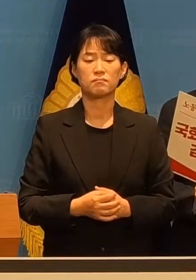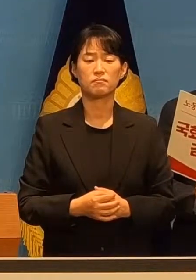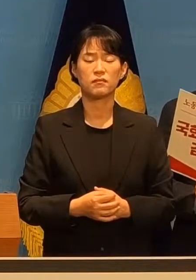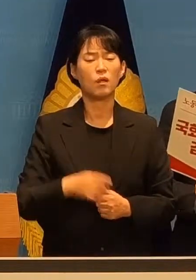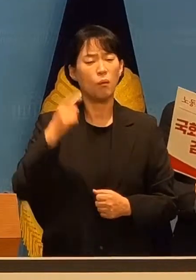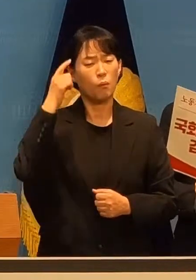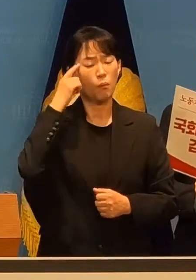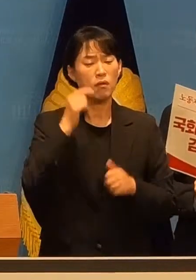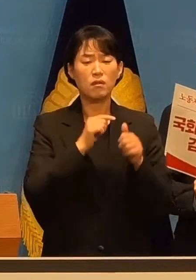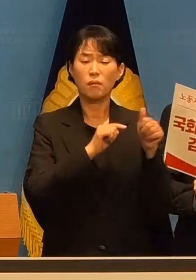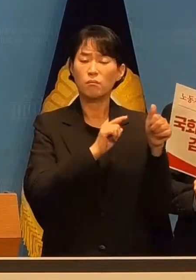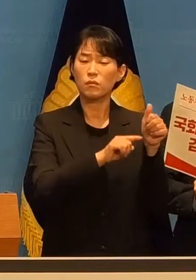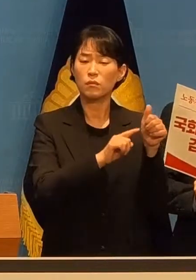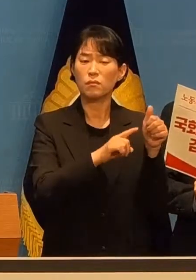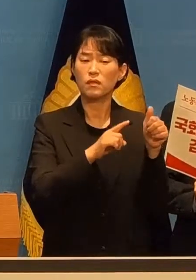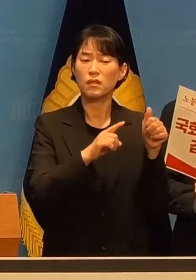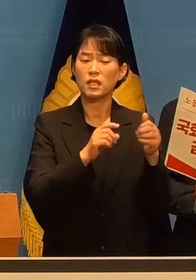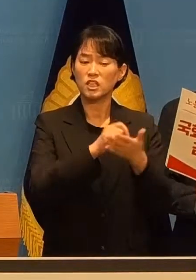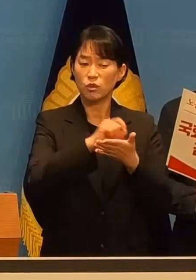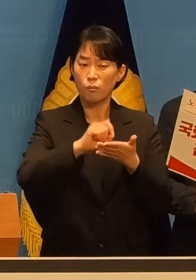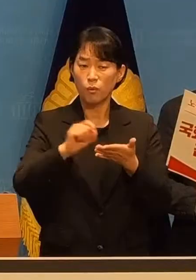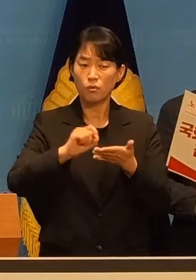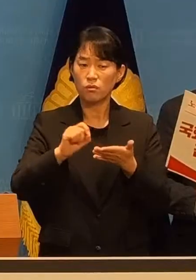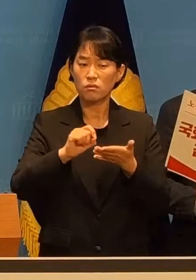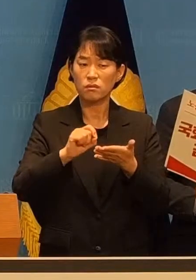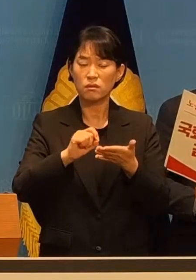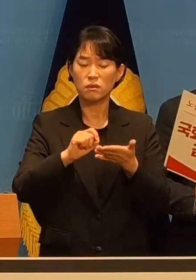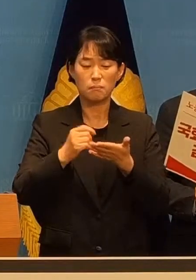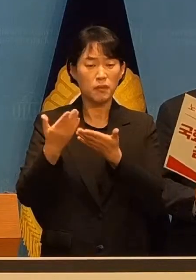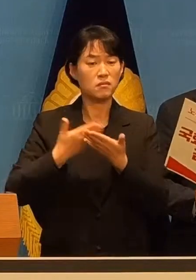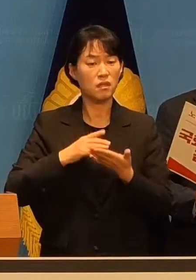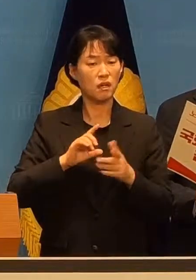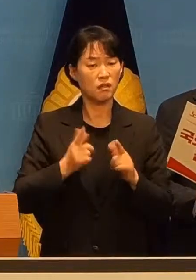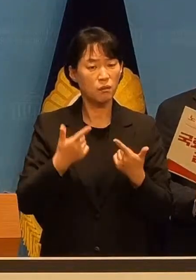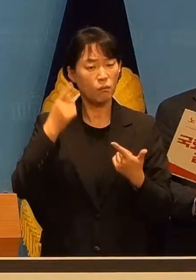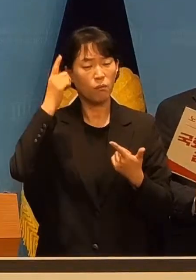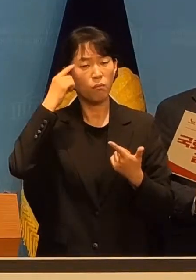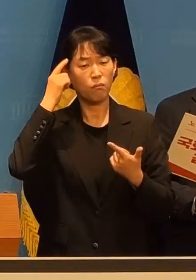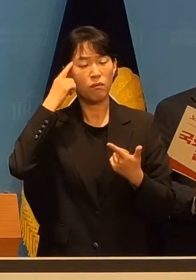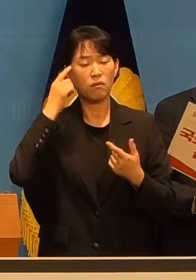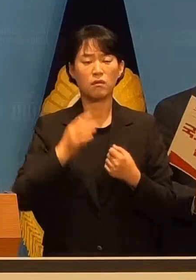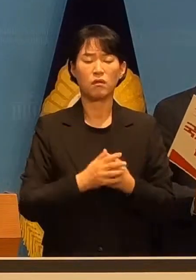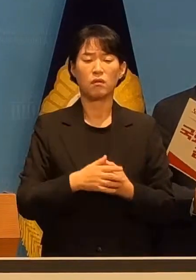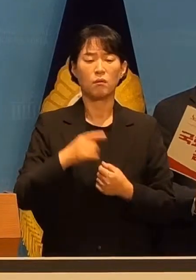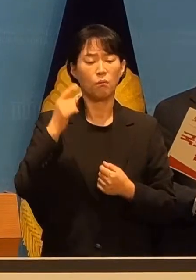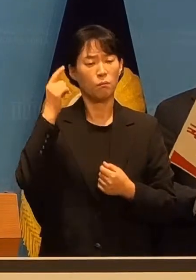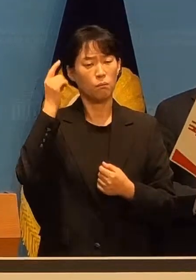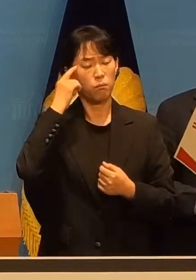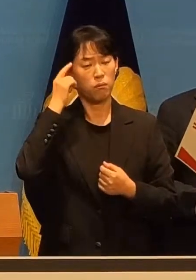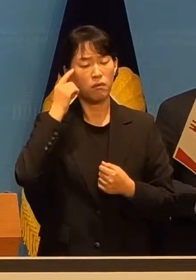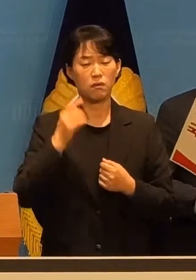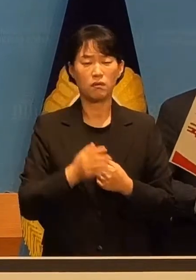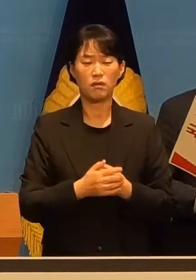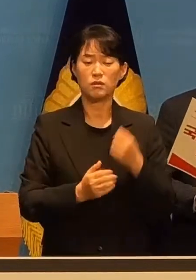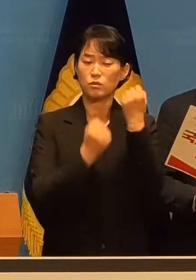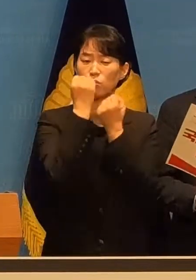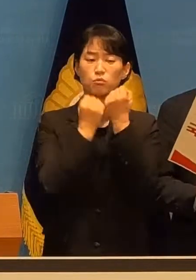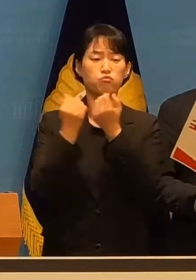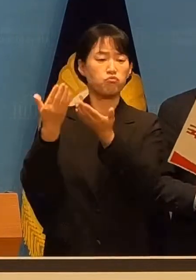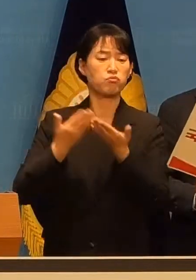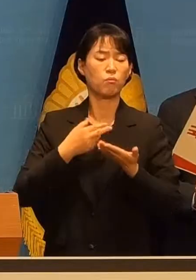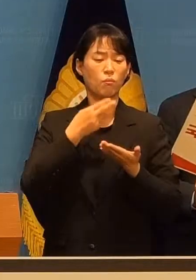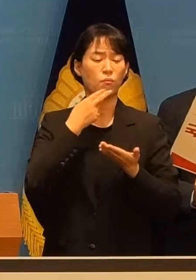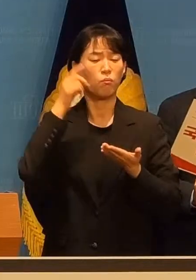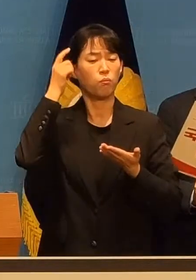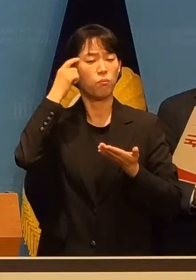왜 남편의 서명을 제대로 받지 않았습니까? 왜 최소한의 설명도 하지